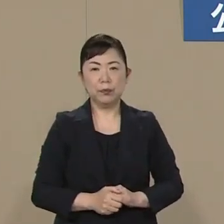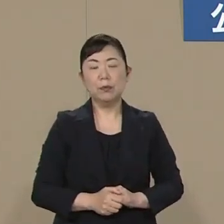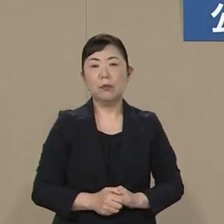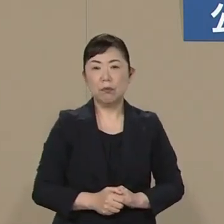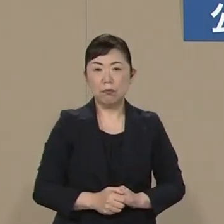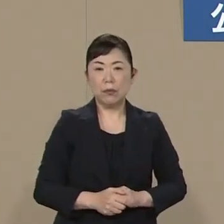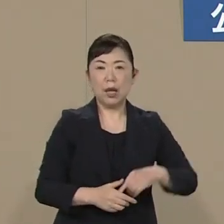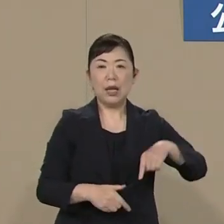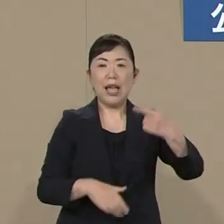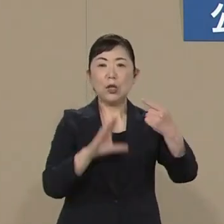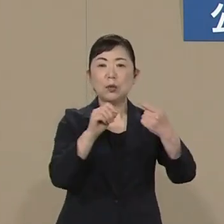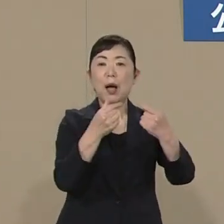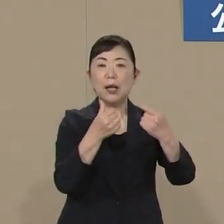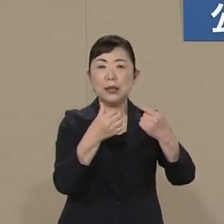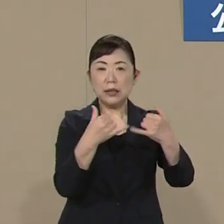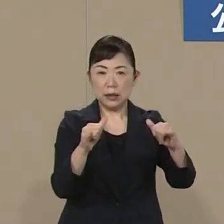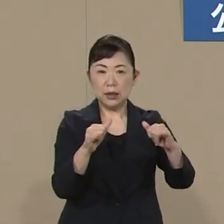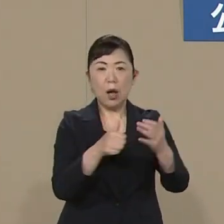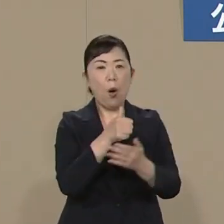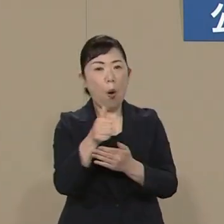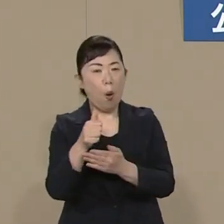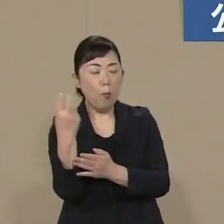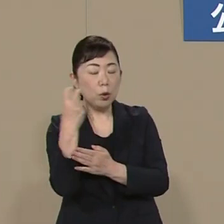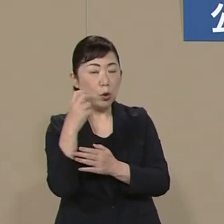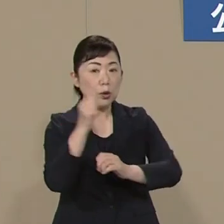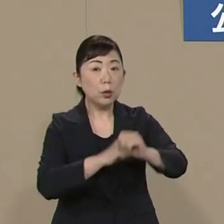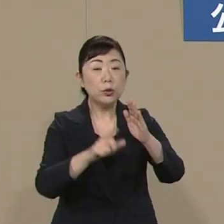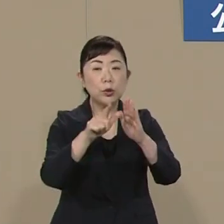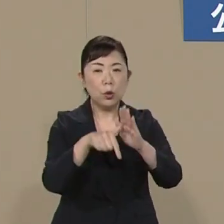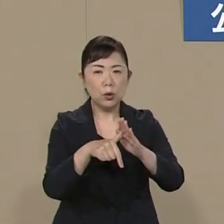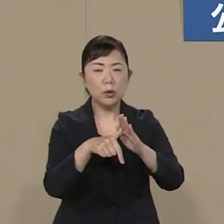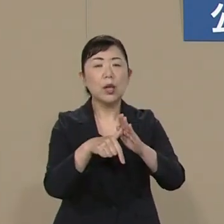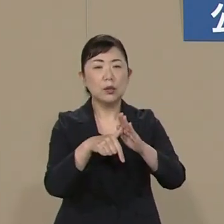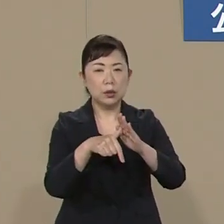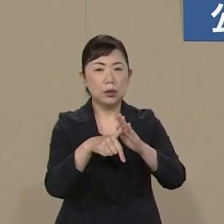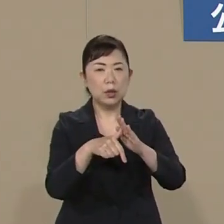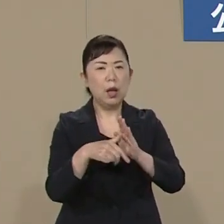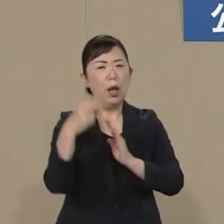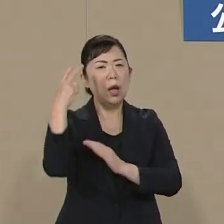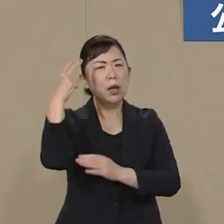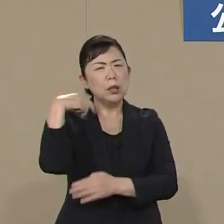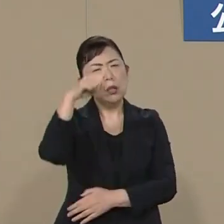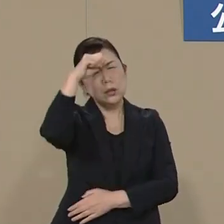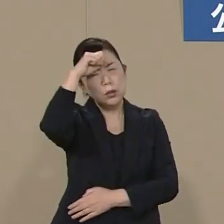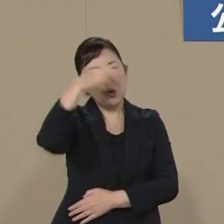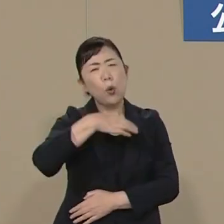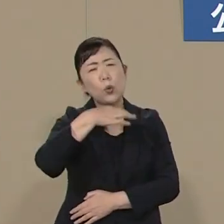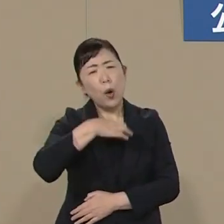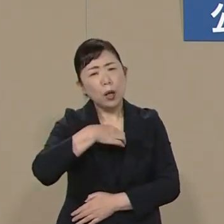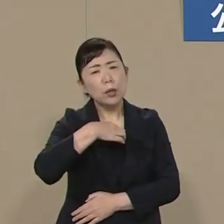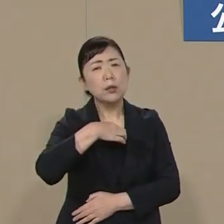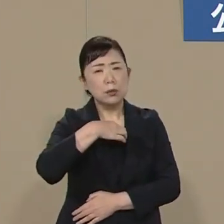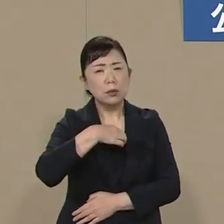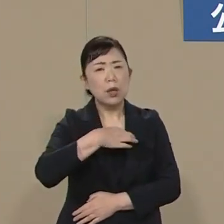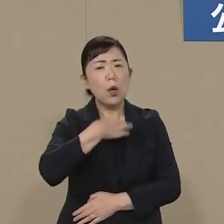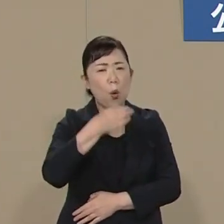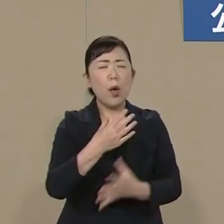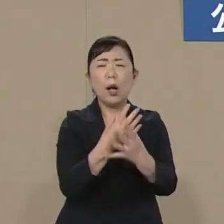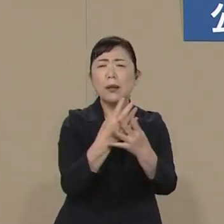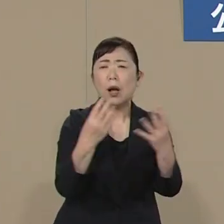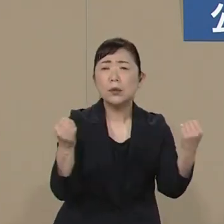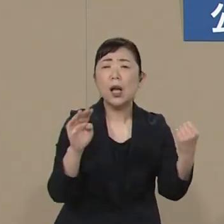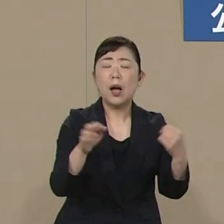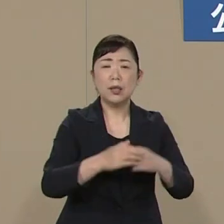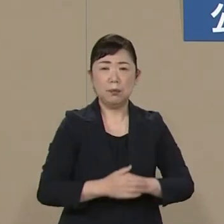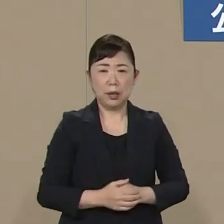党の100万人訪問調査運動でも認知症に関する不安の声が多く寄せられました